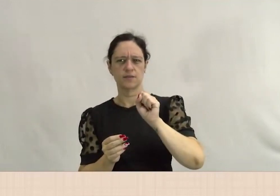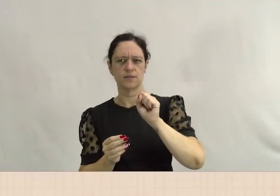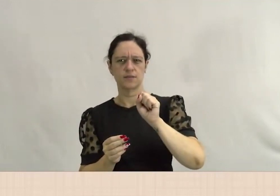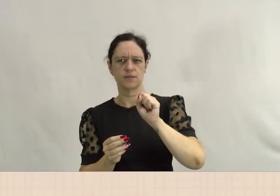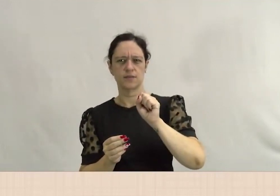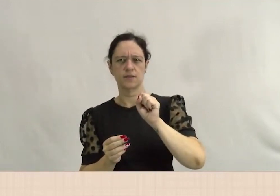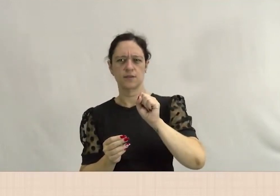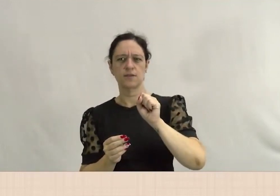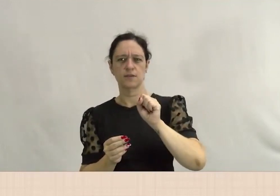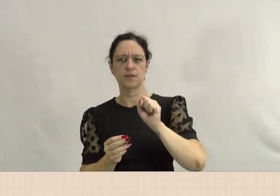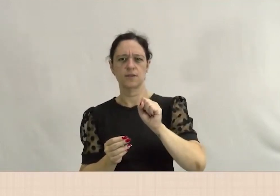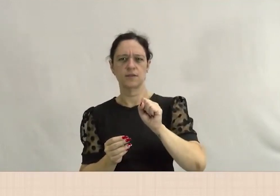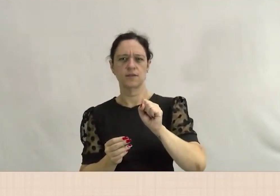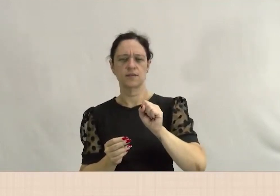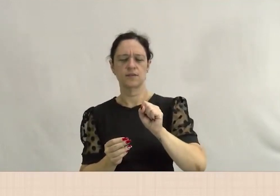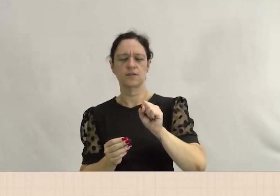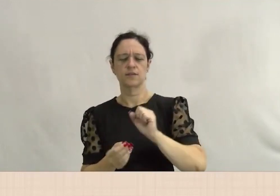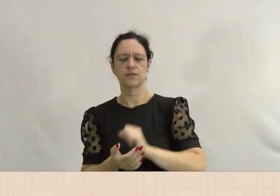N-E-O-S é novo.